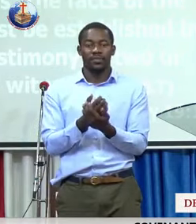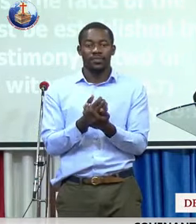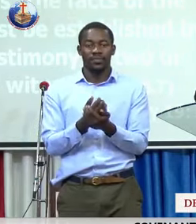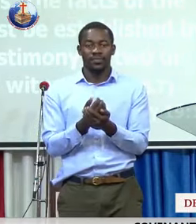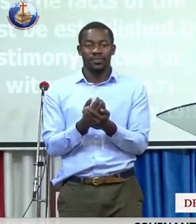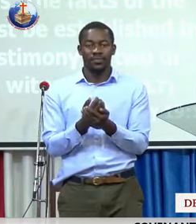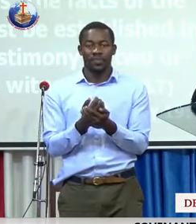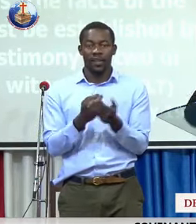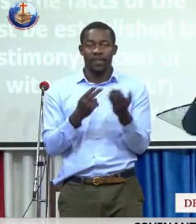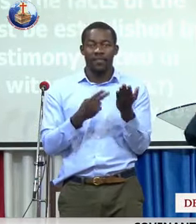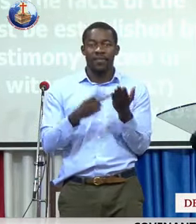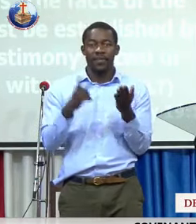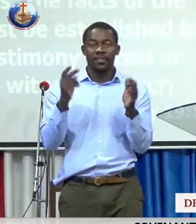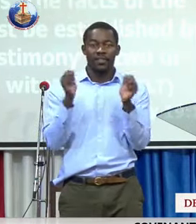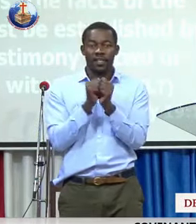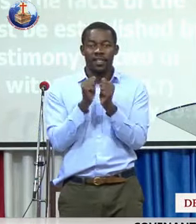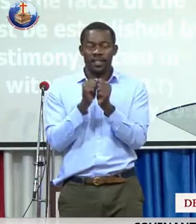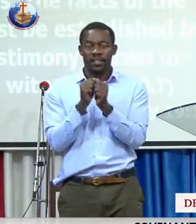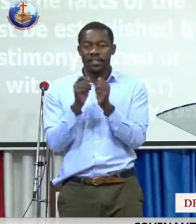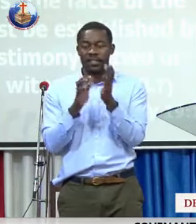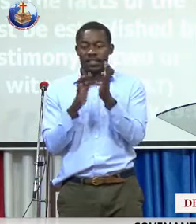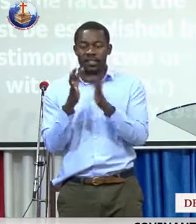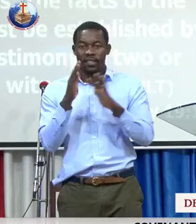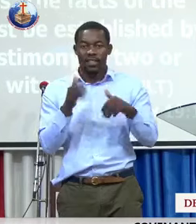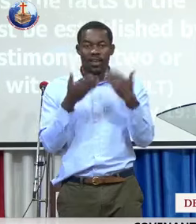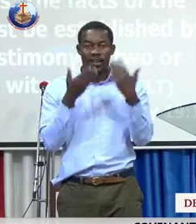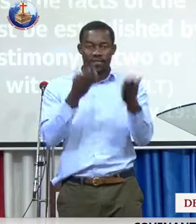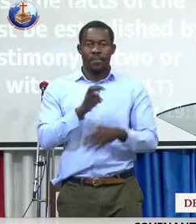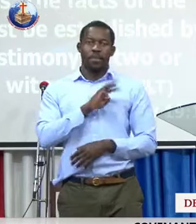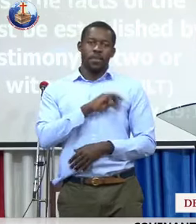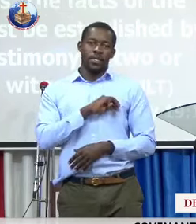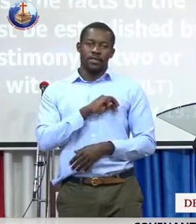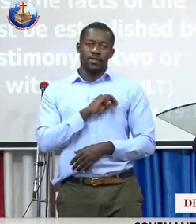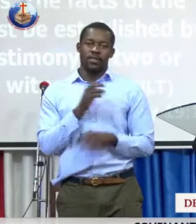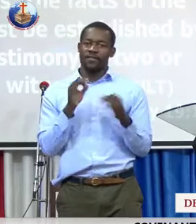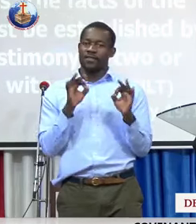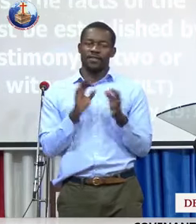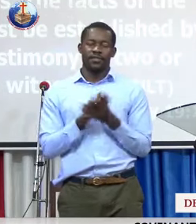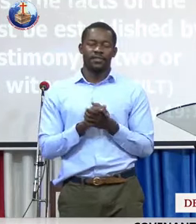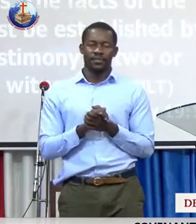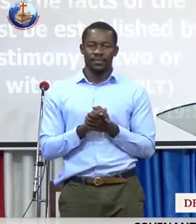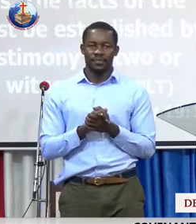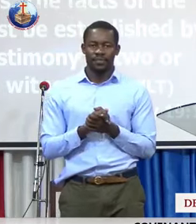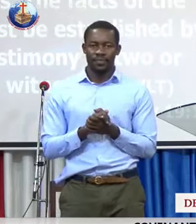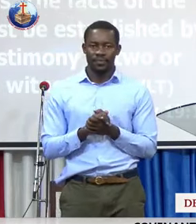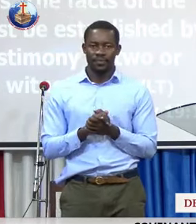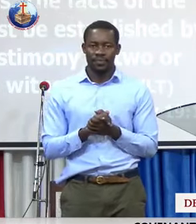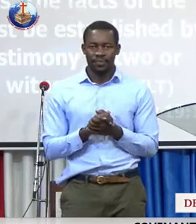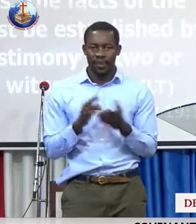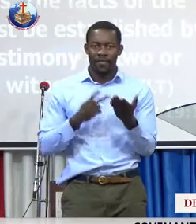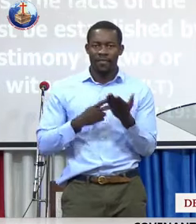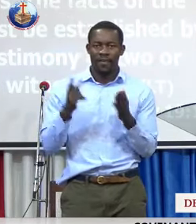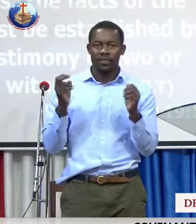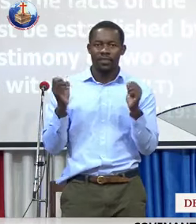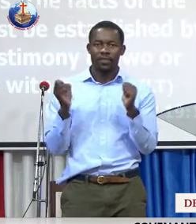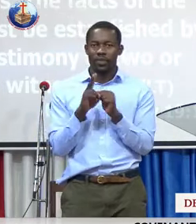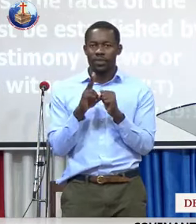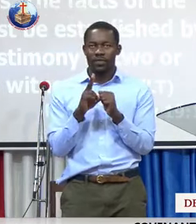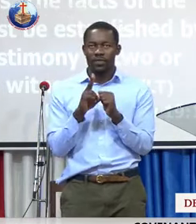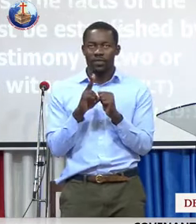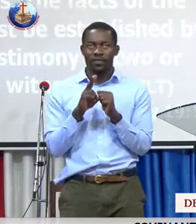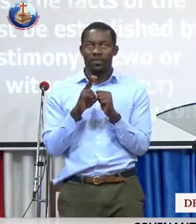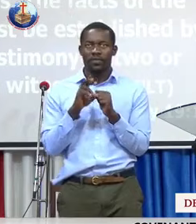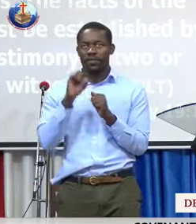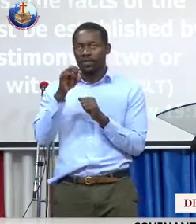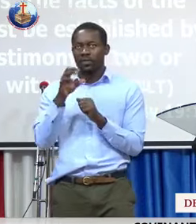the woman mercy. Na baadaye katika mstari wa 12 Yesu Kristo akapeana huruma nani rehema. Verse 12 of John. Mstari wa 12